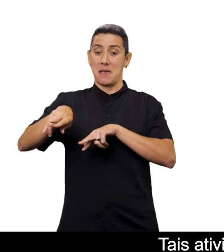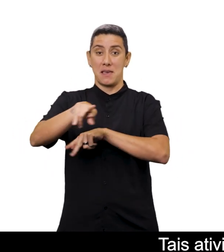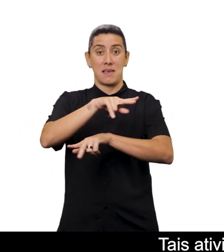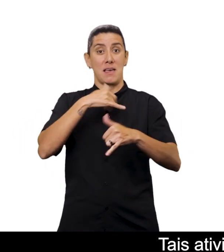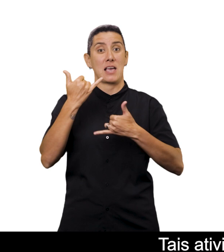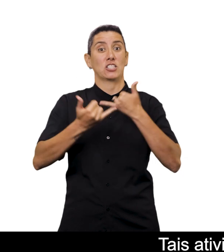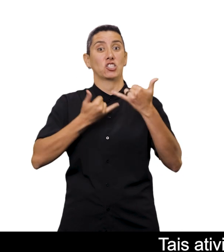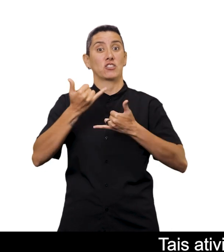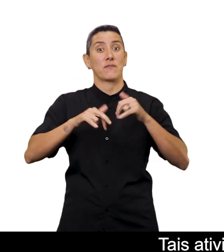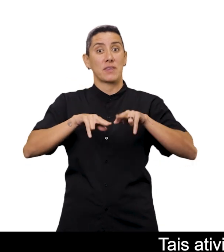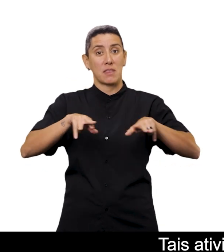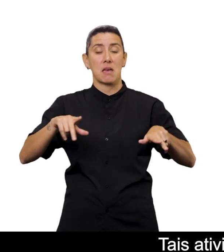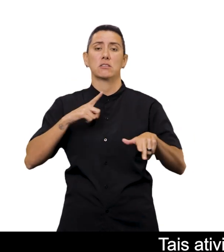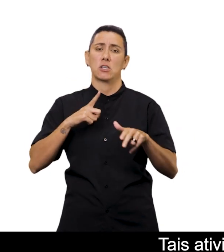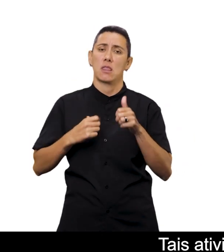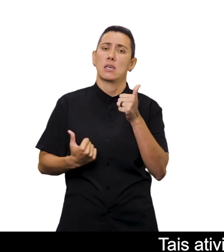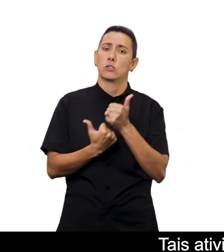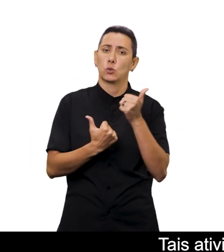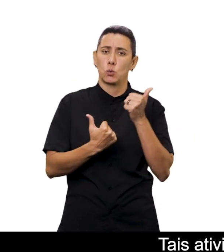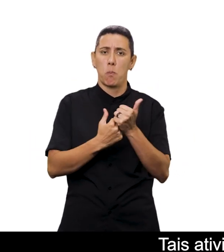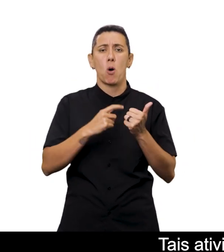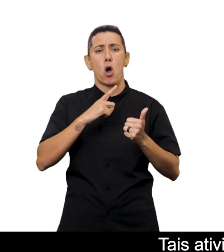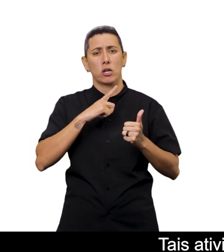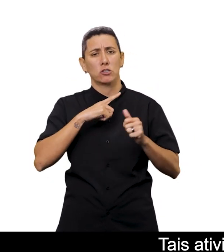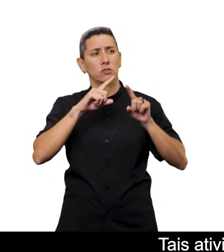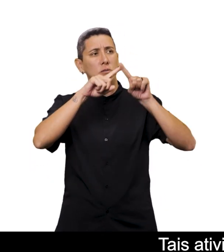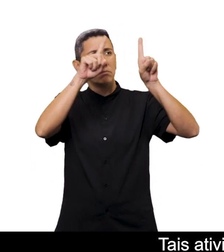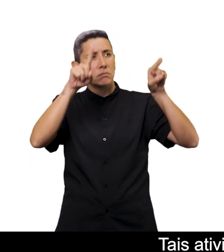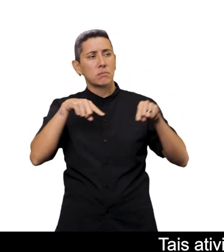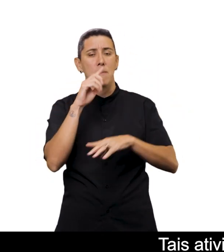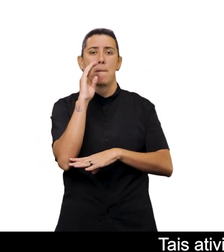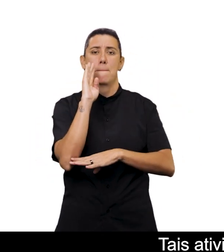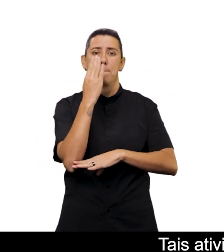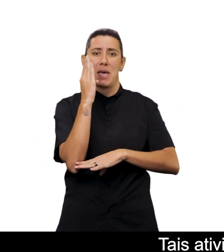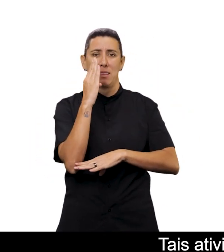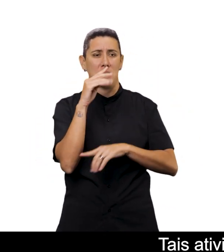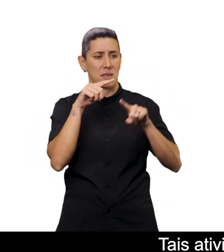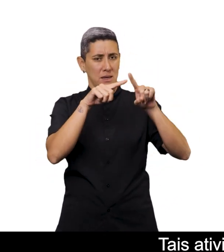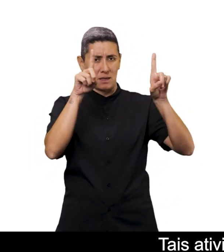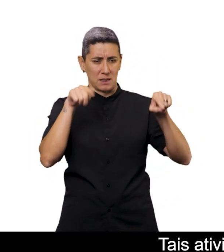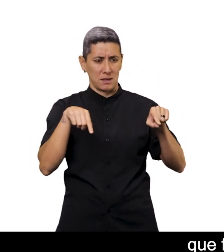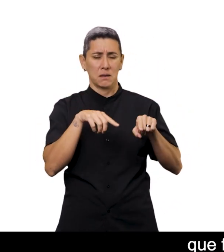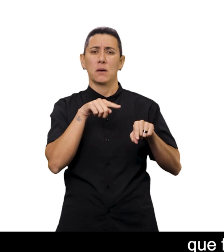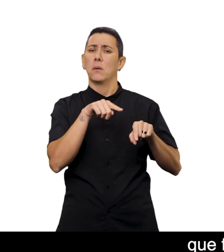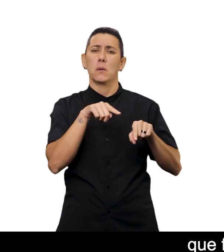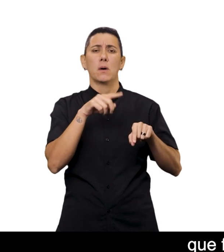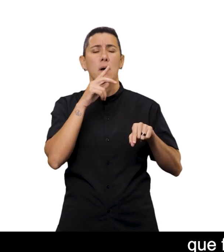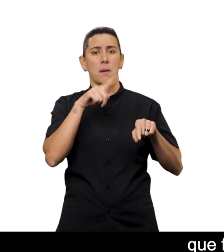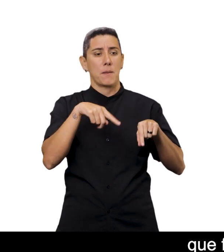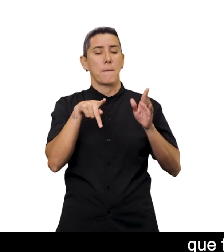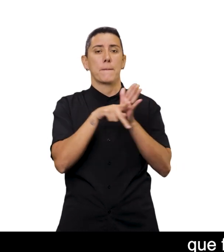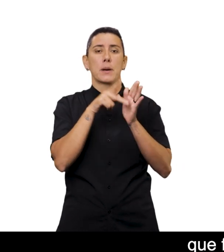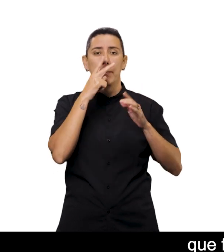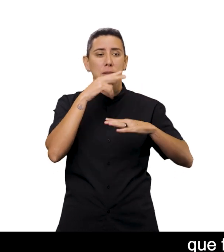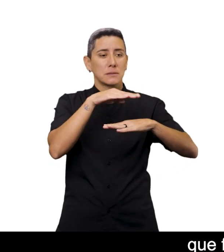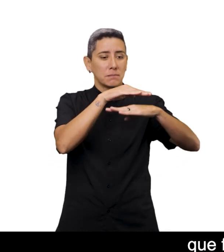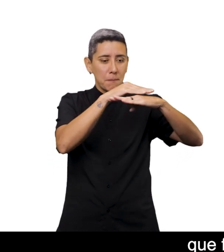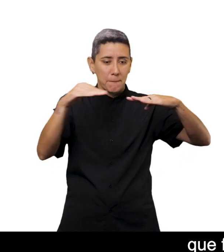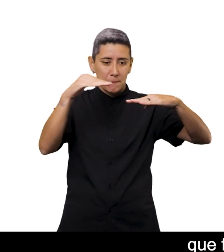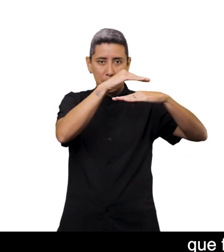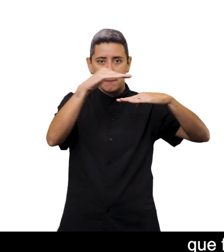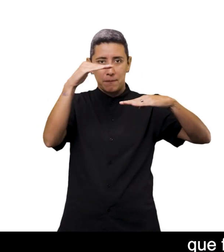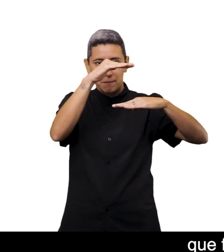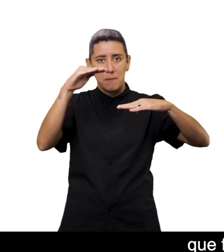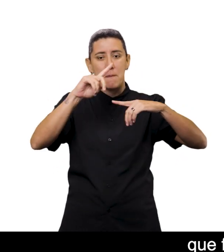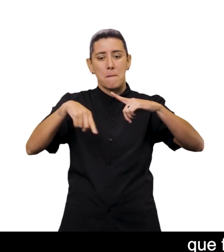Tais atividades contam com o suporte de uma escultura mobiliário de madeira, que funciona como uma